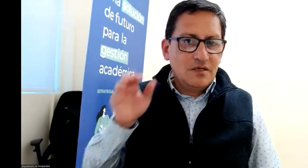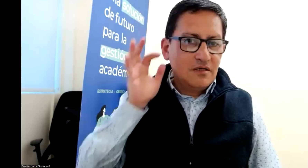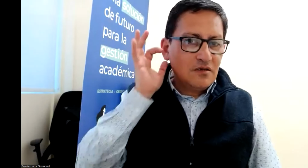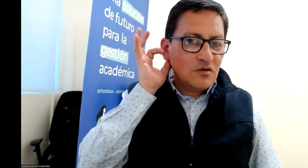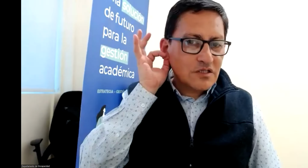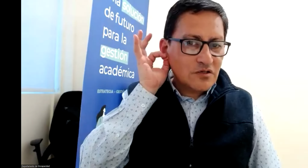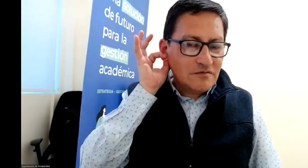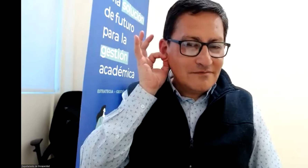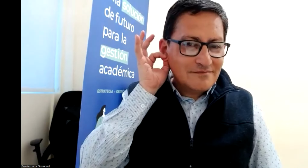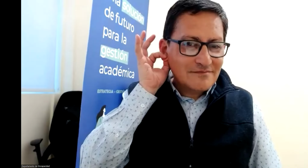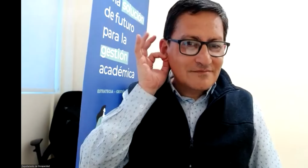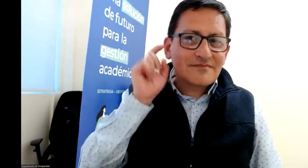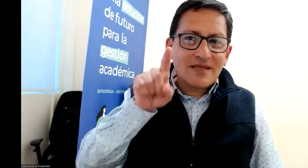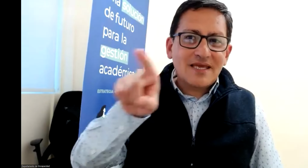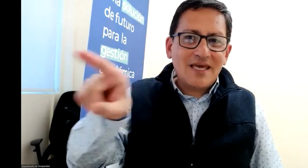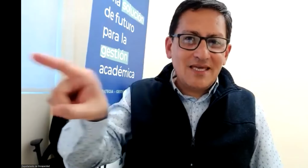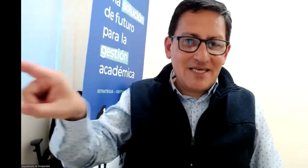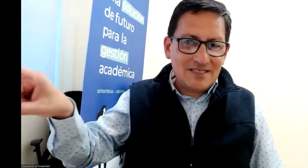o si no ellas